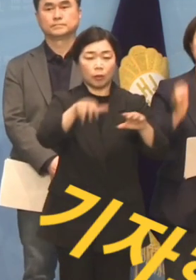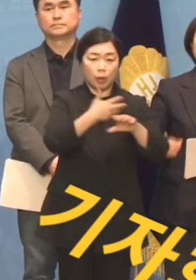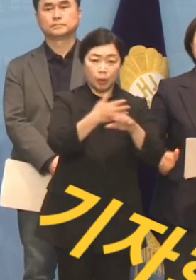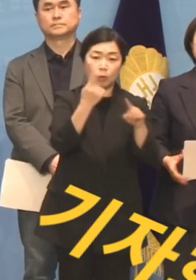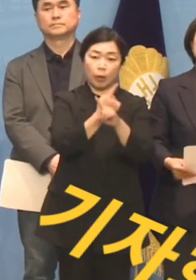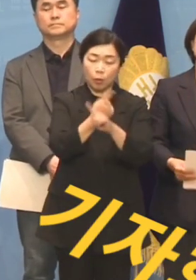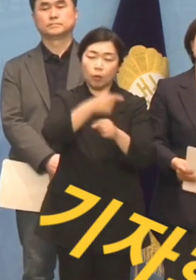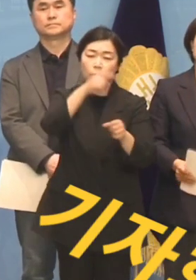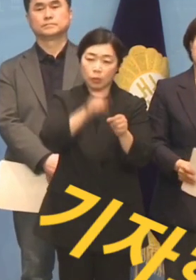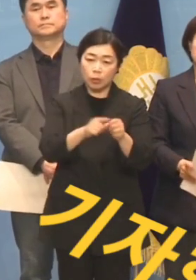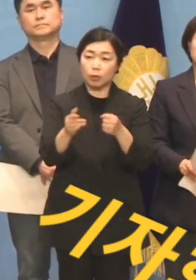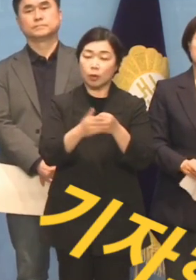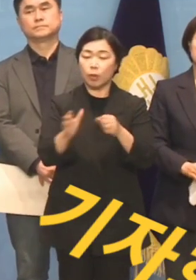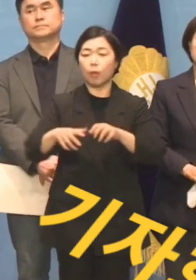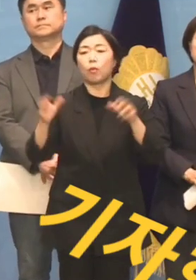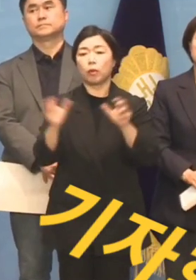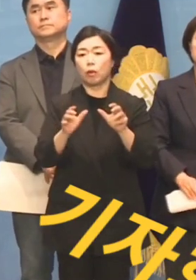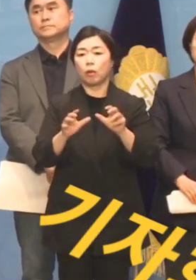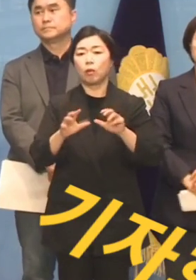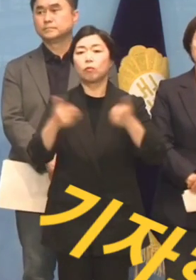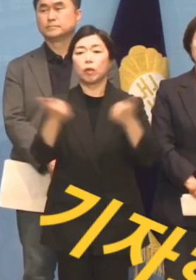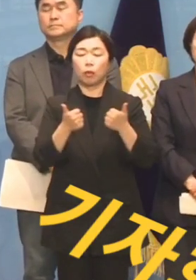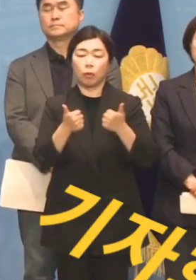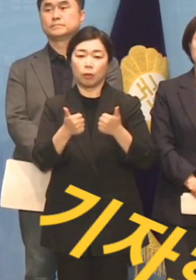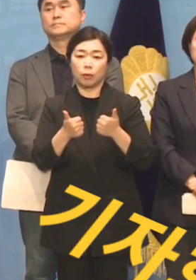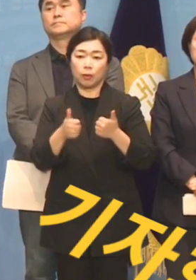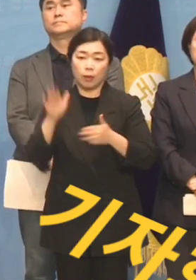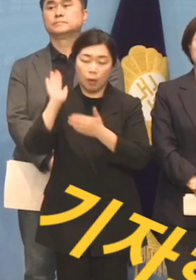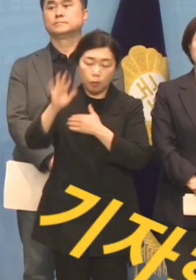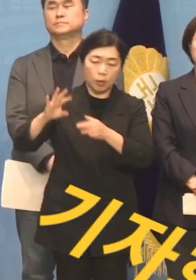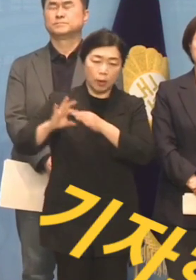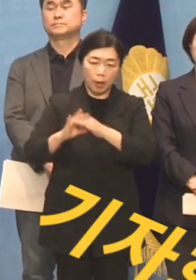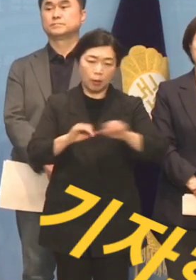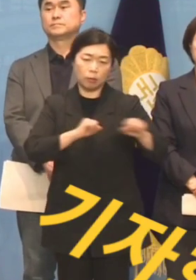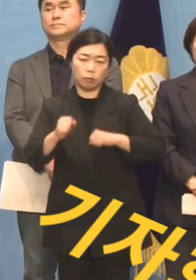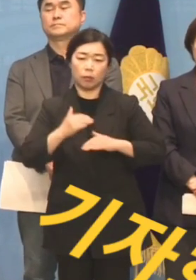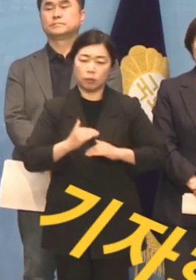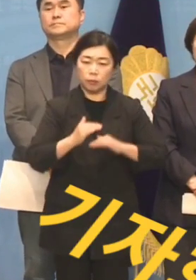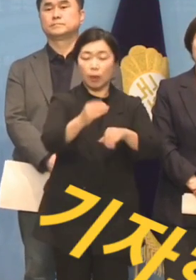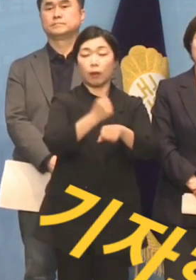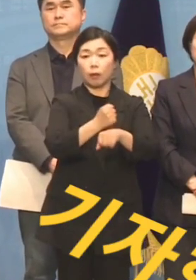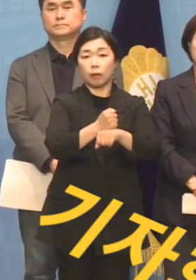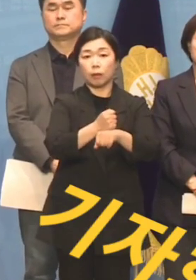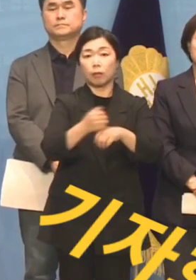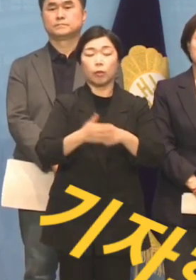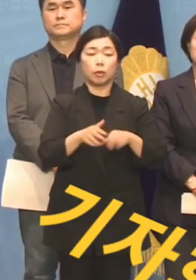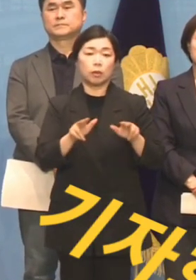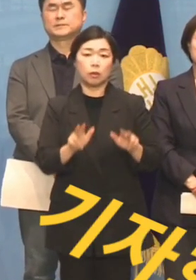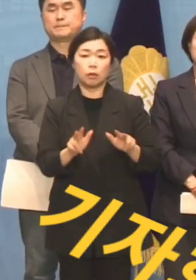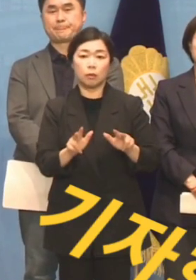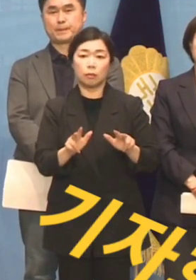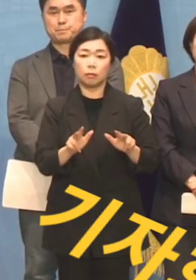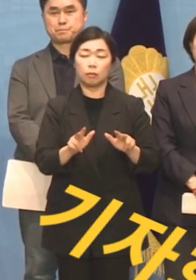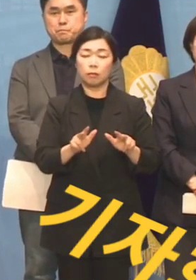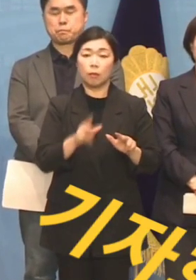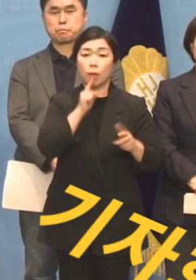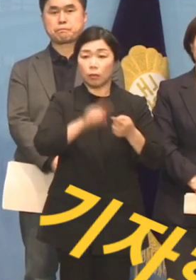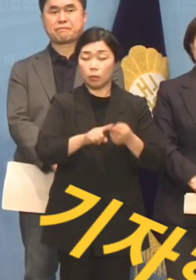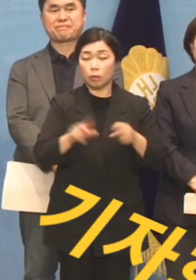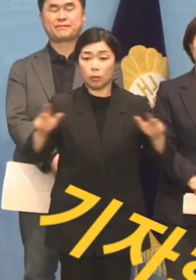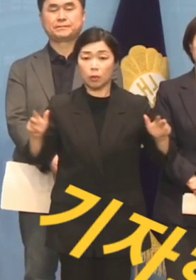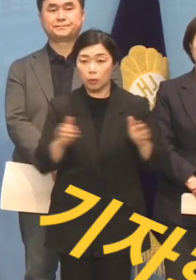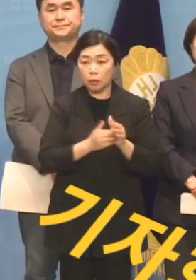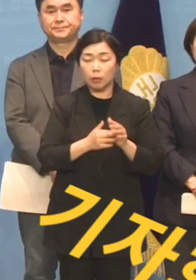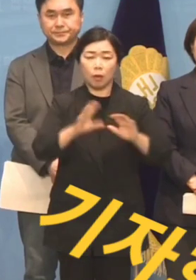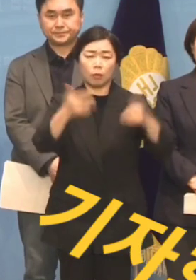초당파 정치개혁 의원 모임은 말씀드렸다시피 계속 행진할 것입니다. 그래서 지금 국회의장이 말씀하신 대로